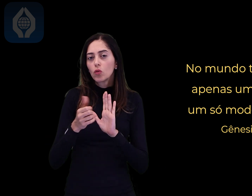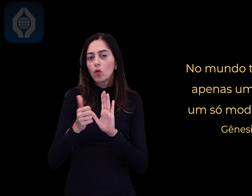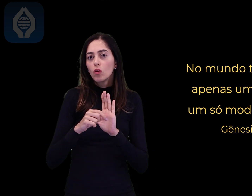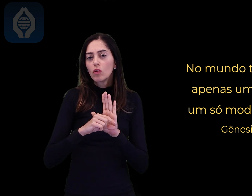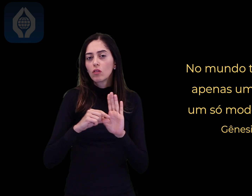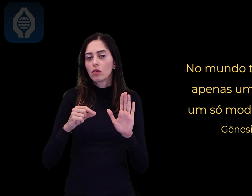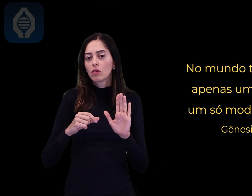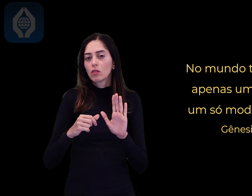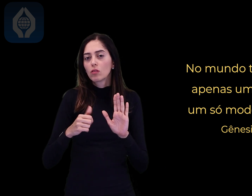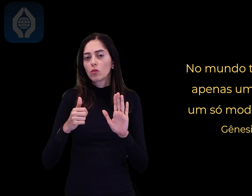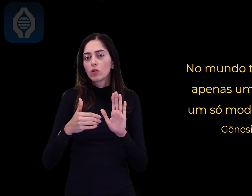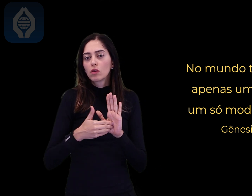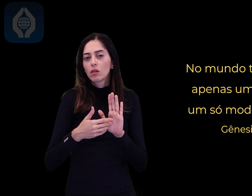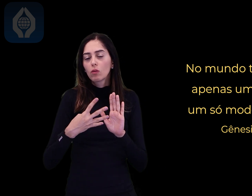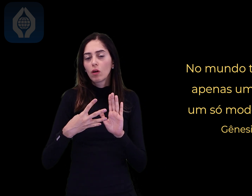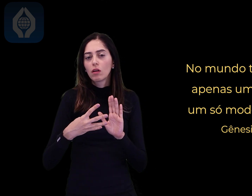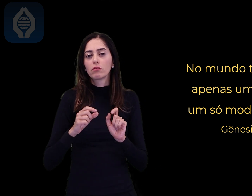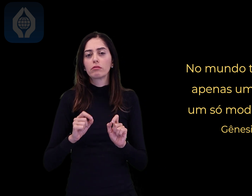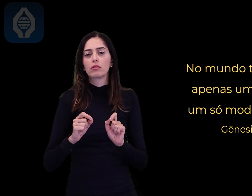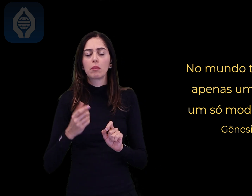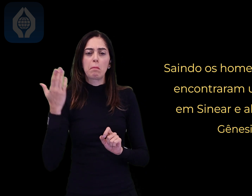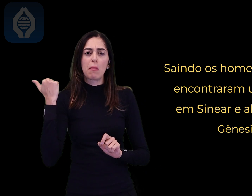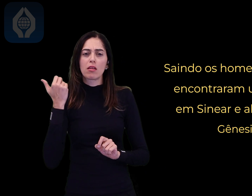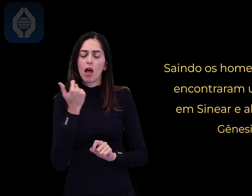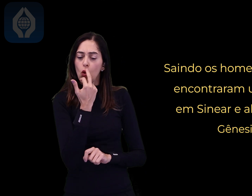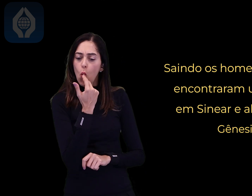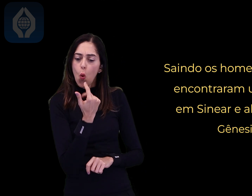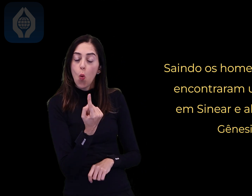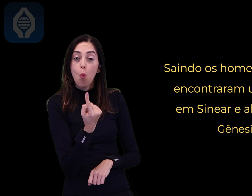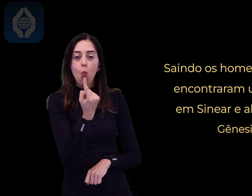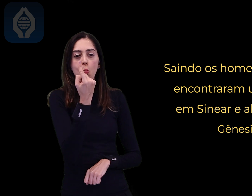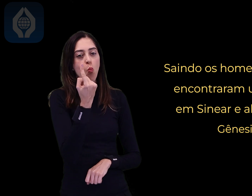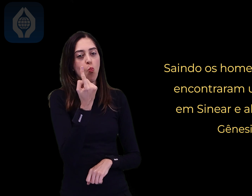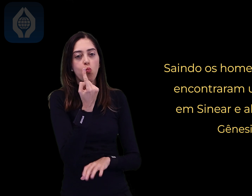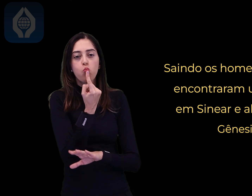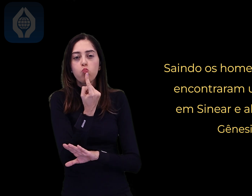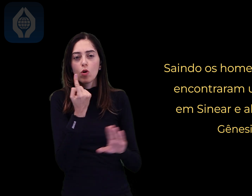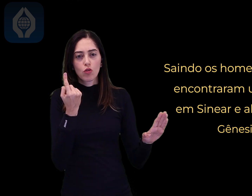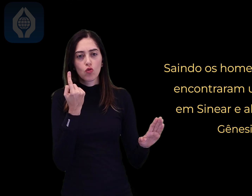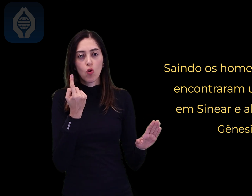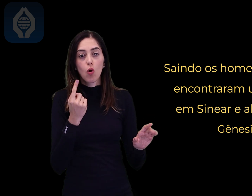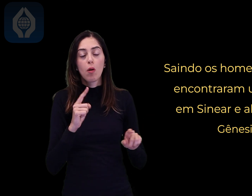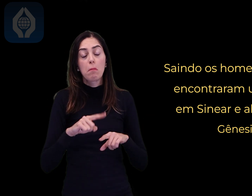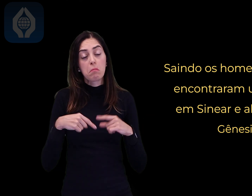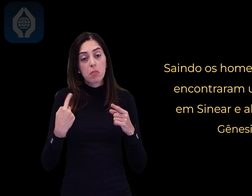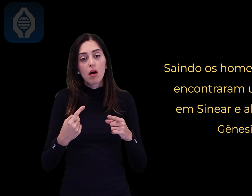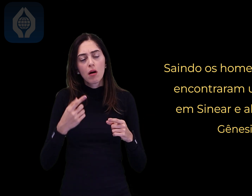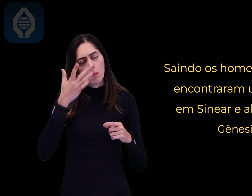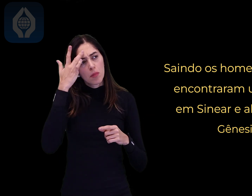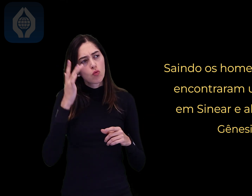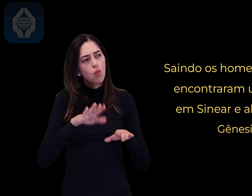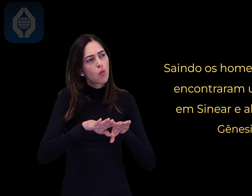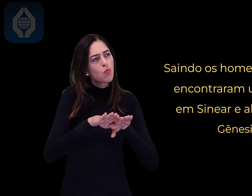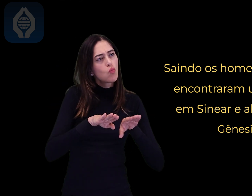uma língua, um só modo de falar. Saindo os homens do Oriente, encontraram uma planície em Sinear e ali se